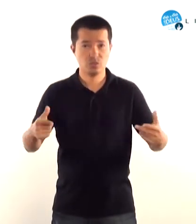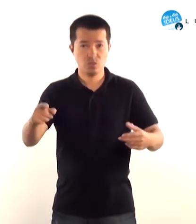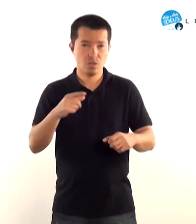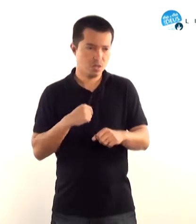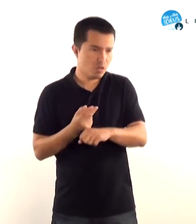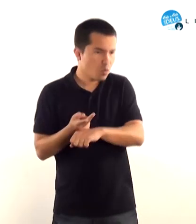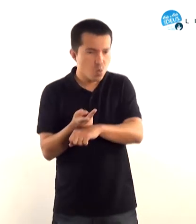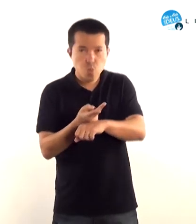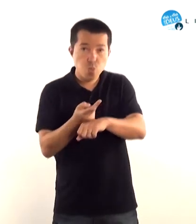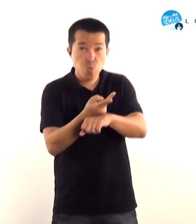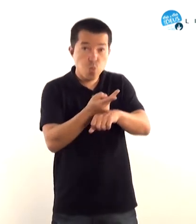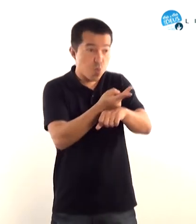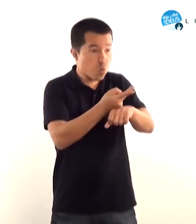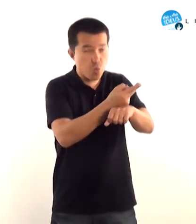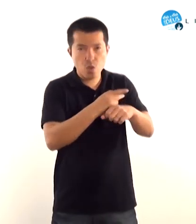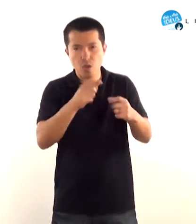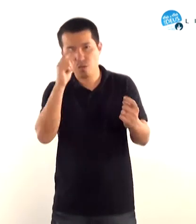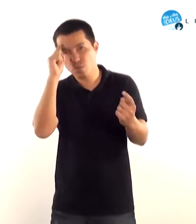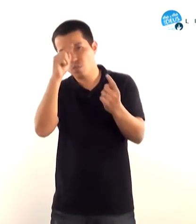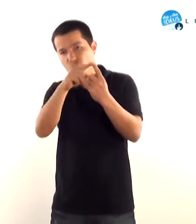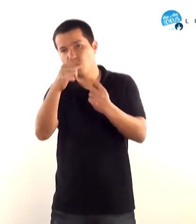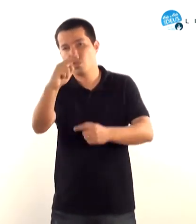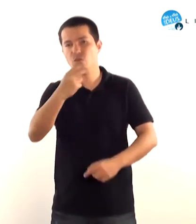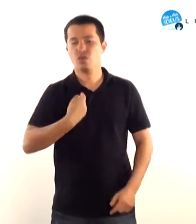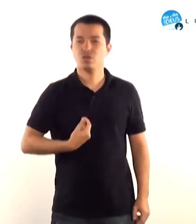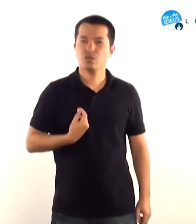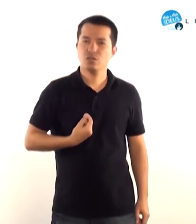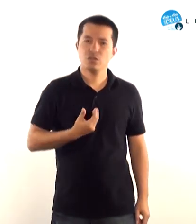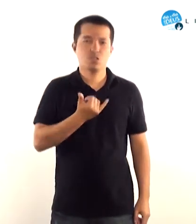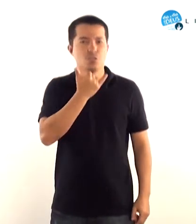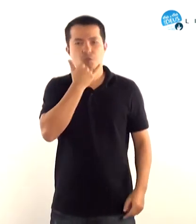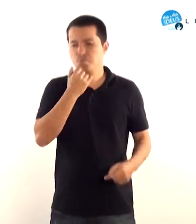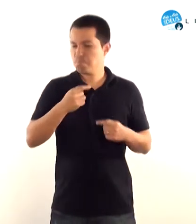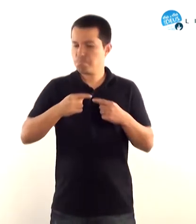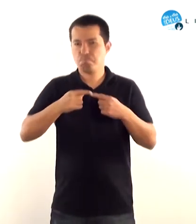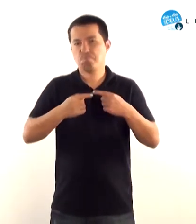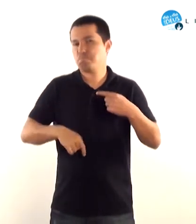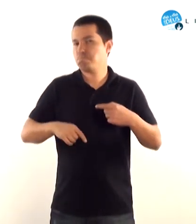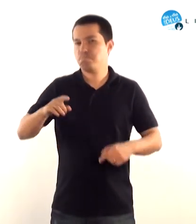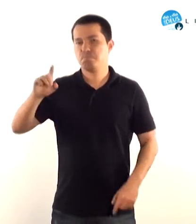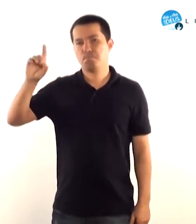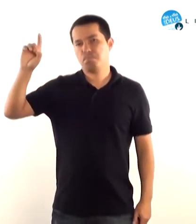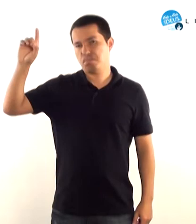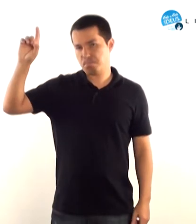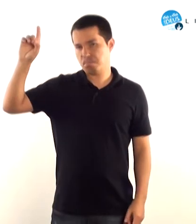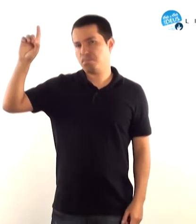Há coisas que você está buscando como ideais de vida que não